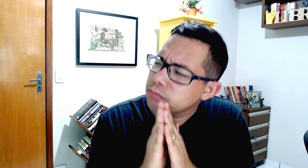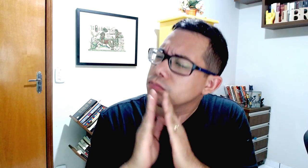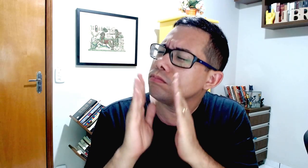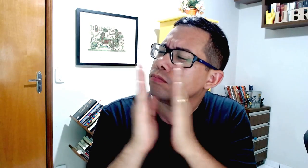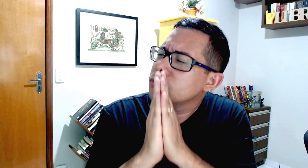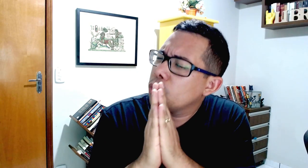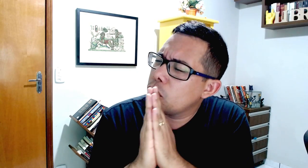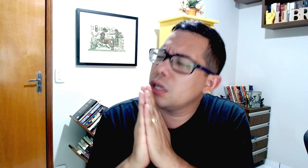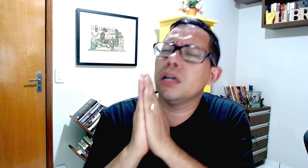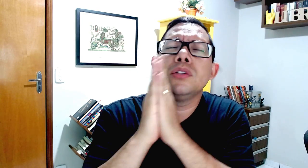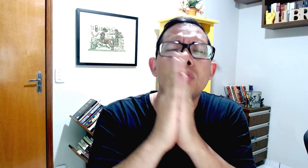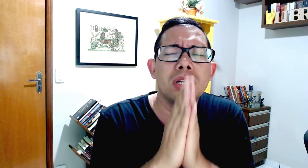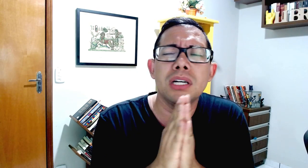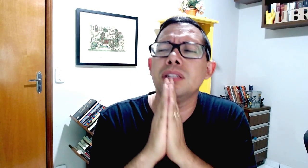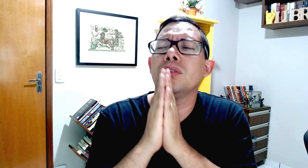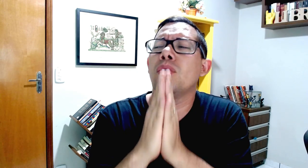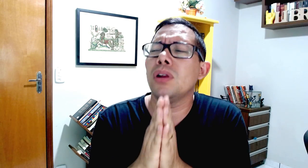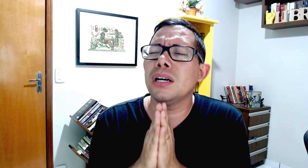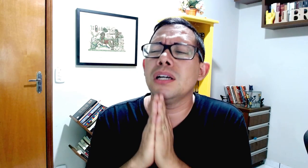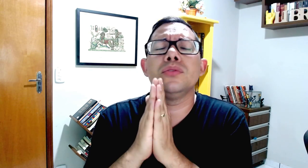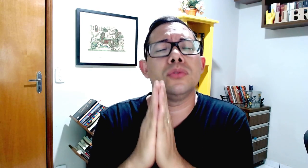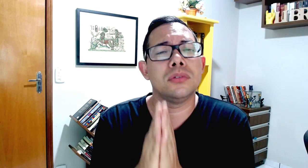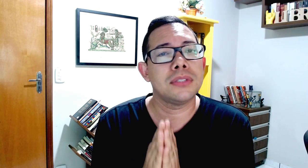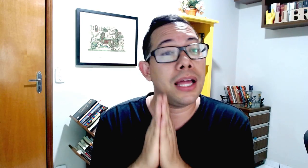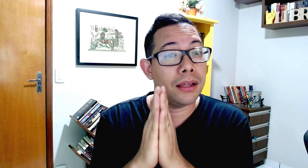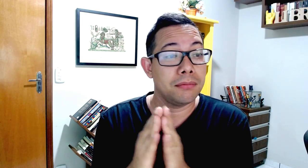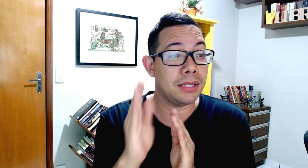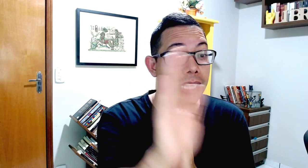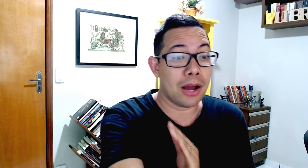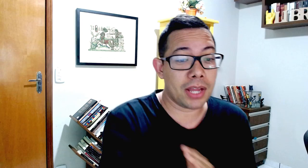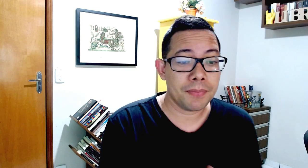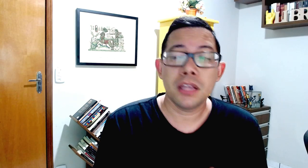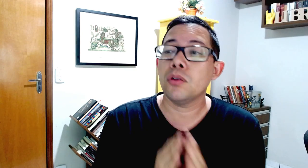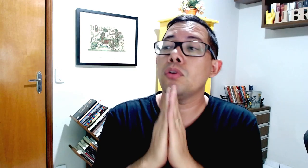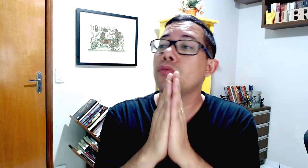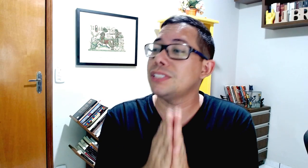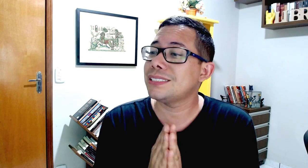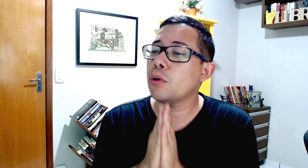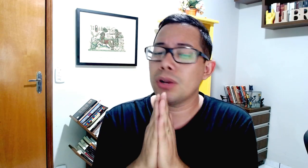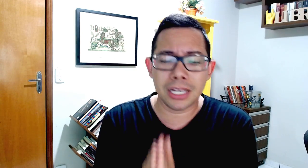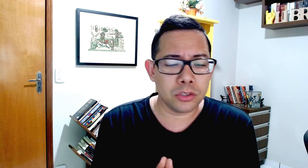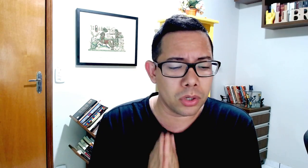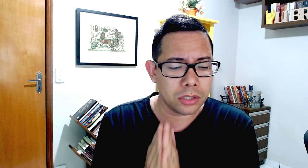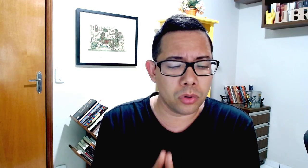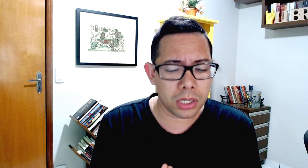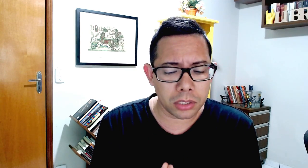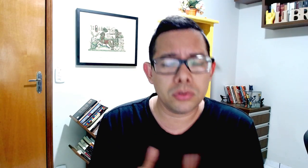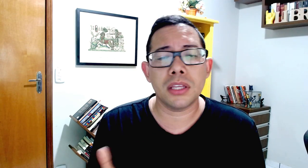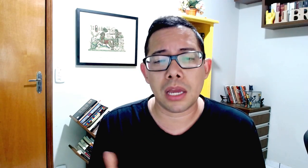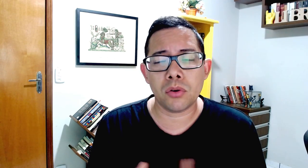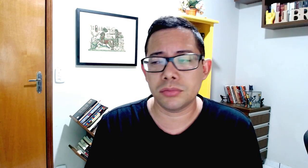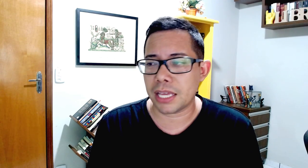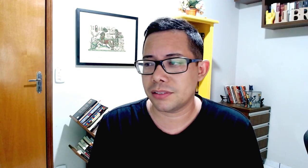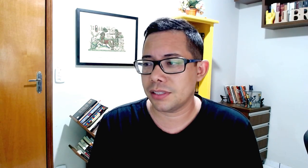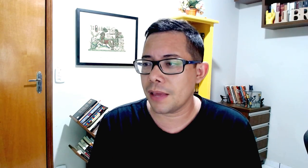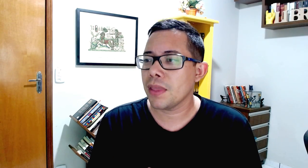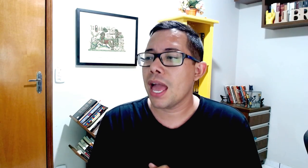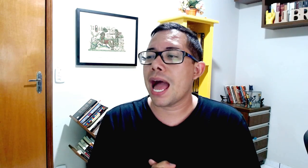Ó orando orando orando tá legal É então quando você está orando orando orando que que acontece né